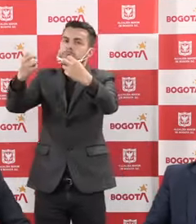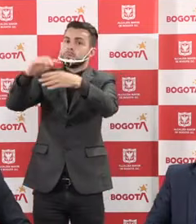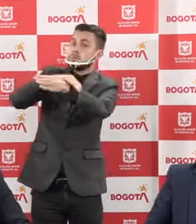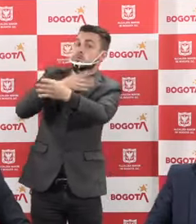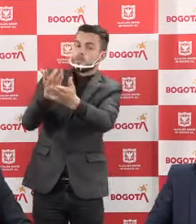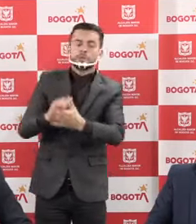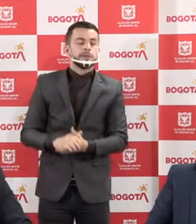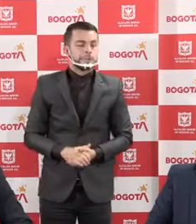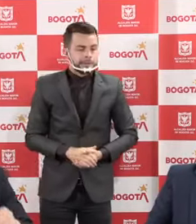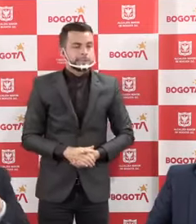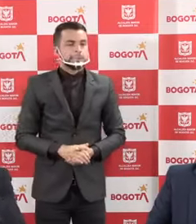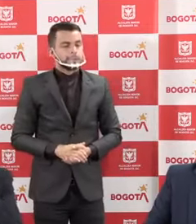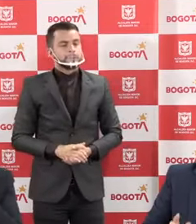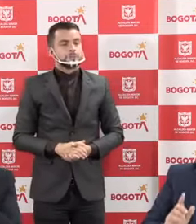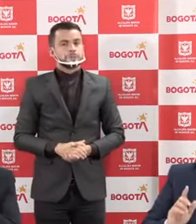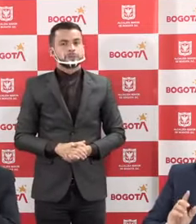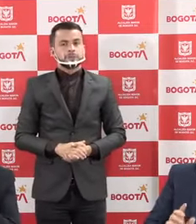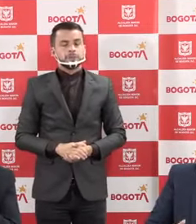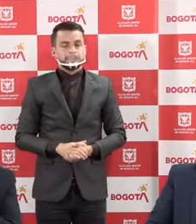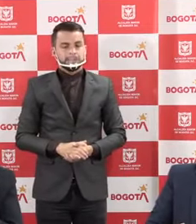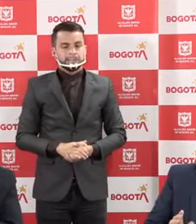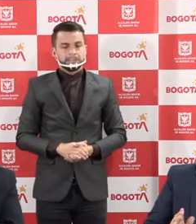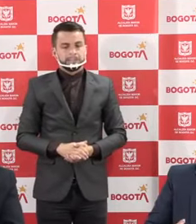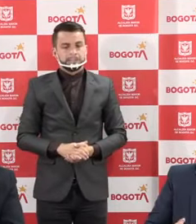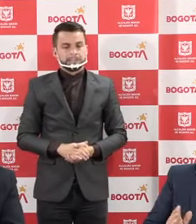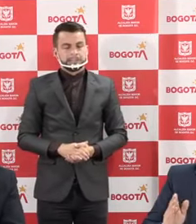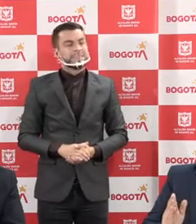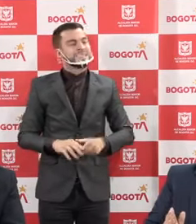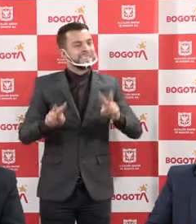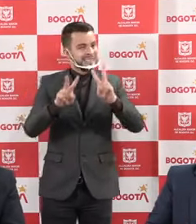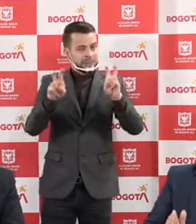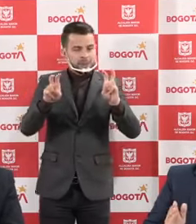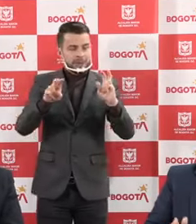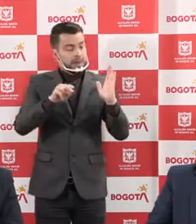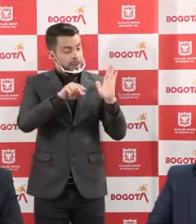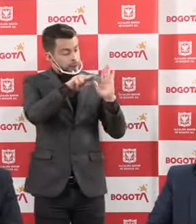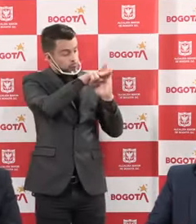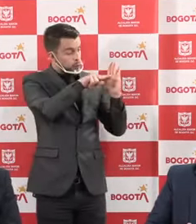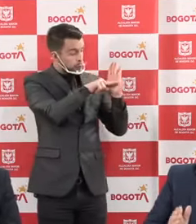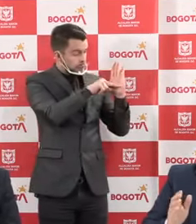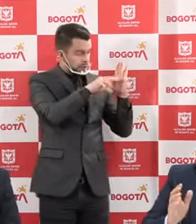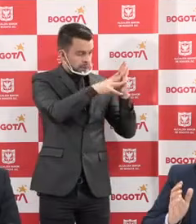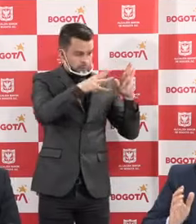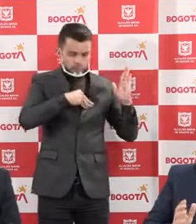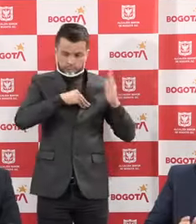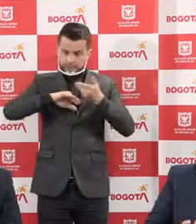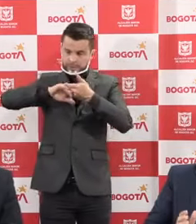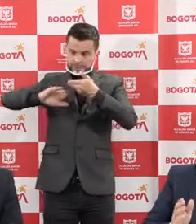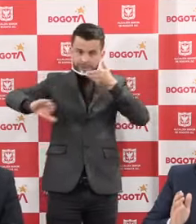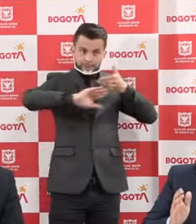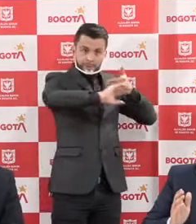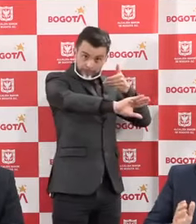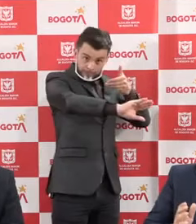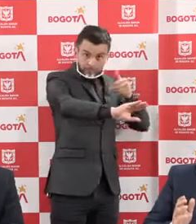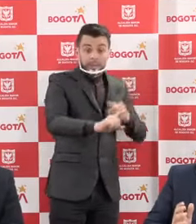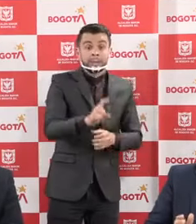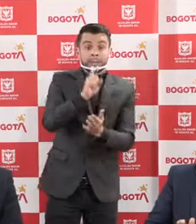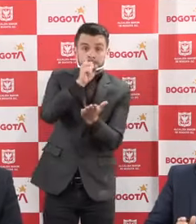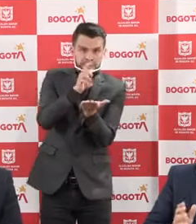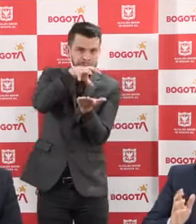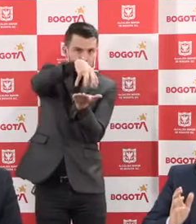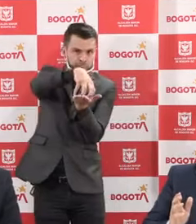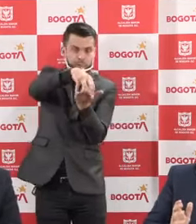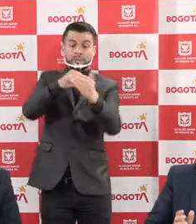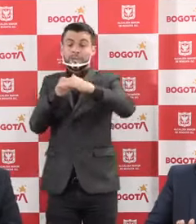el aforo lo establece la normatividad frente a distanciamiento de personas a los administradores de los centros comerciales